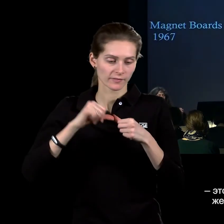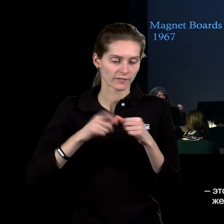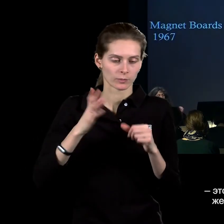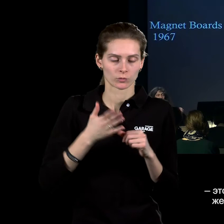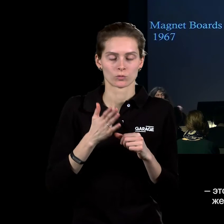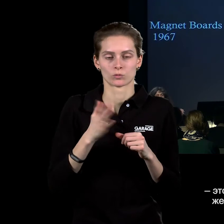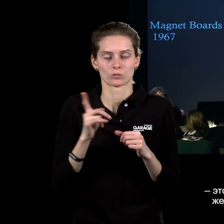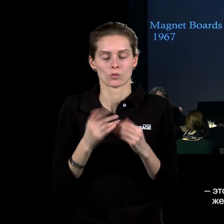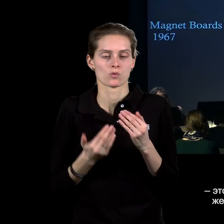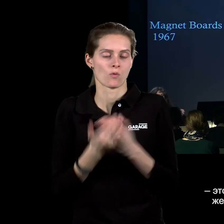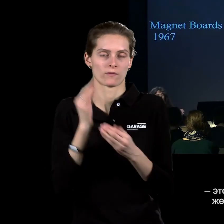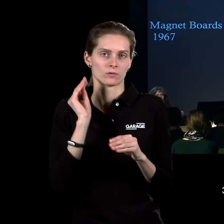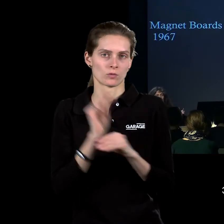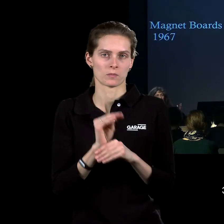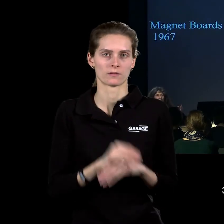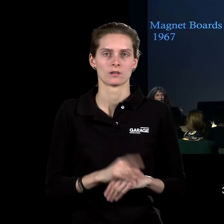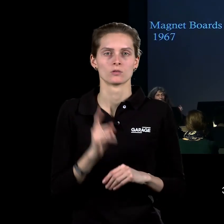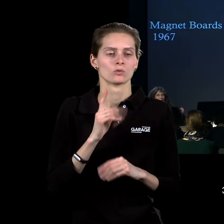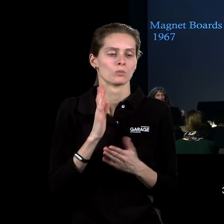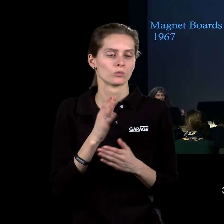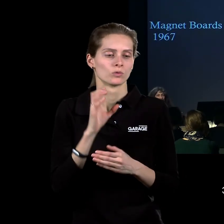будет другим, какой-нибудь жест даст сбой.